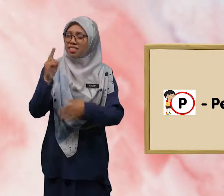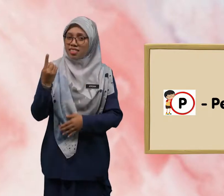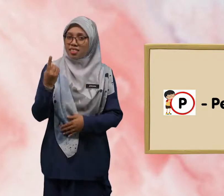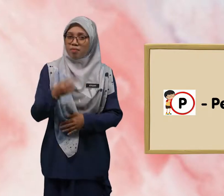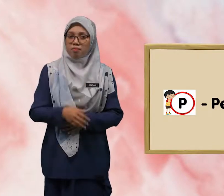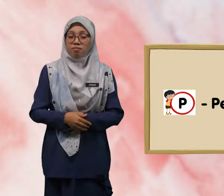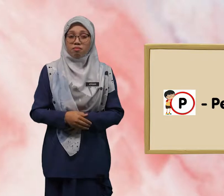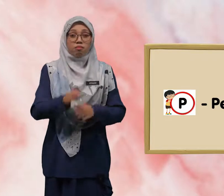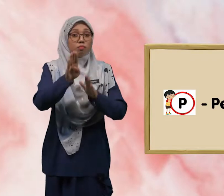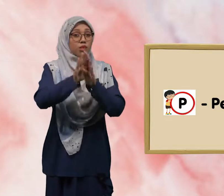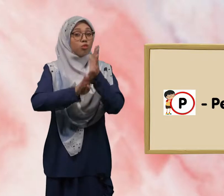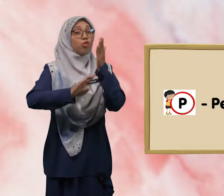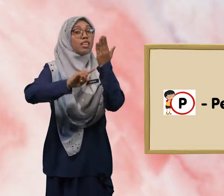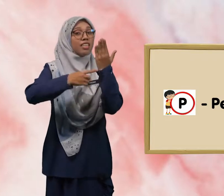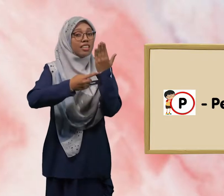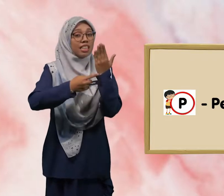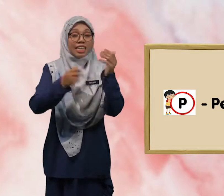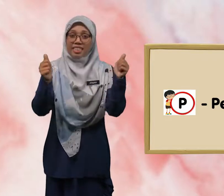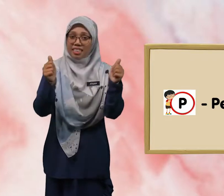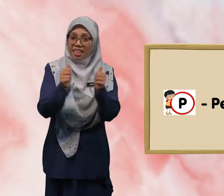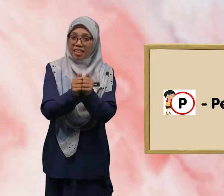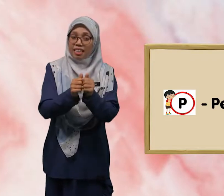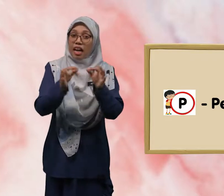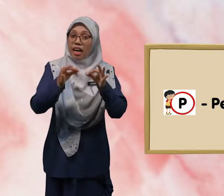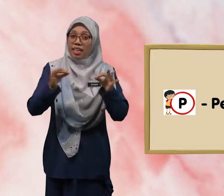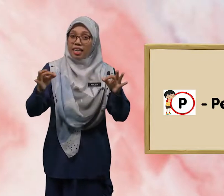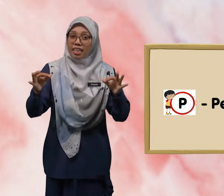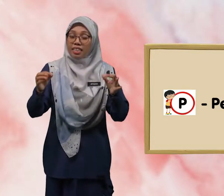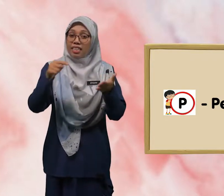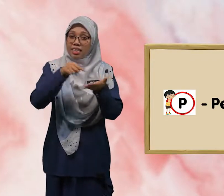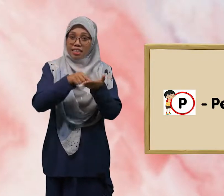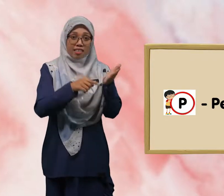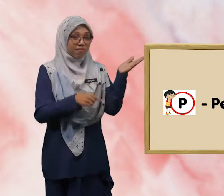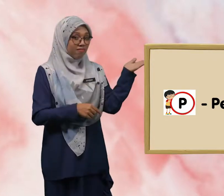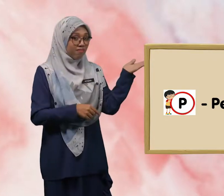Saja bermula dengan ayat ini